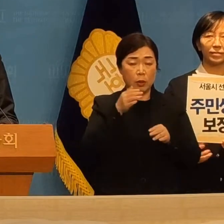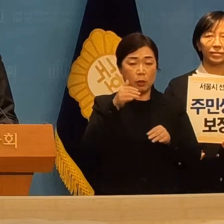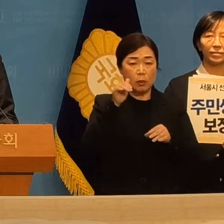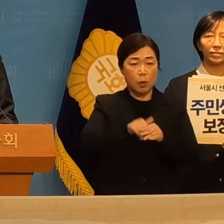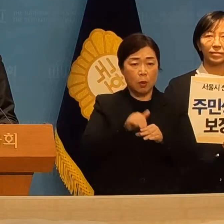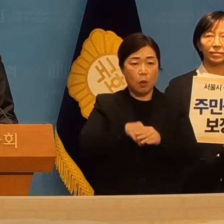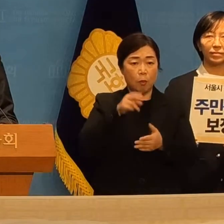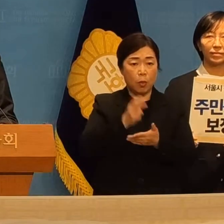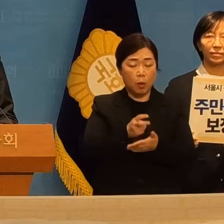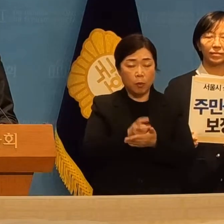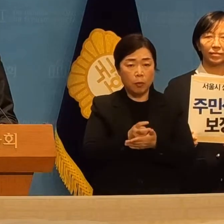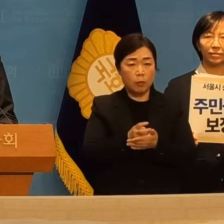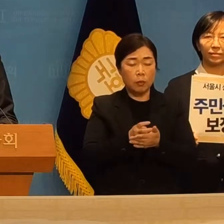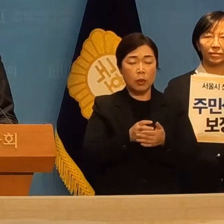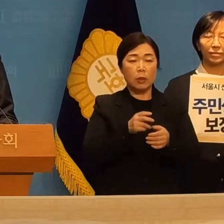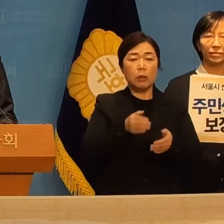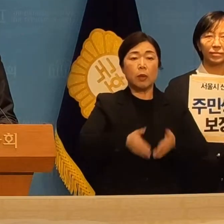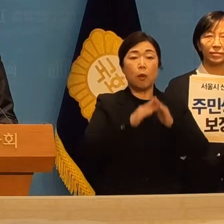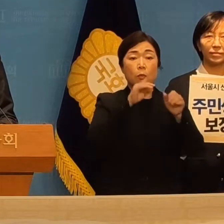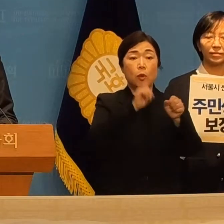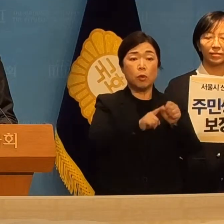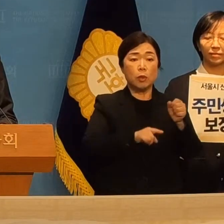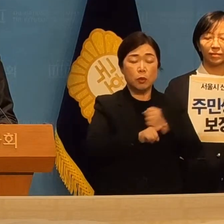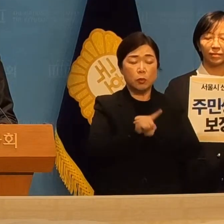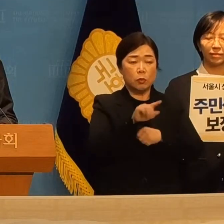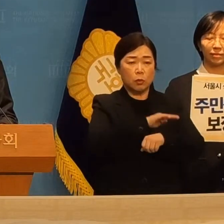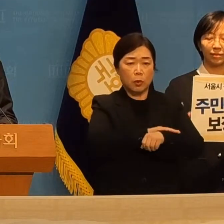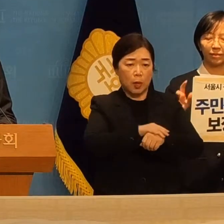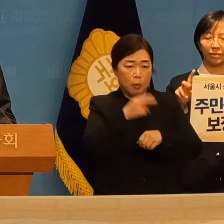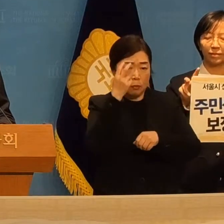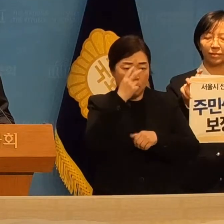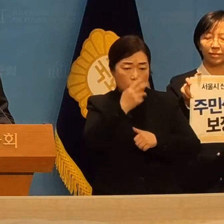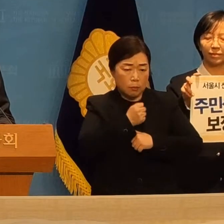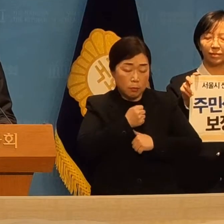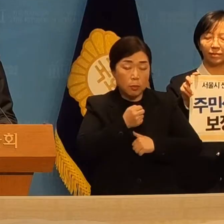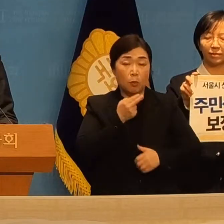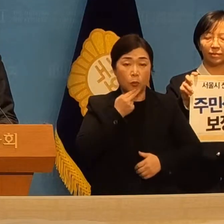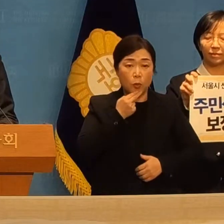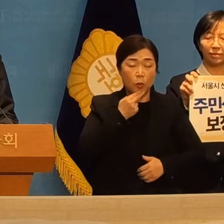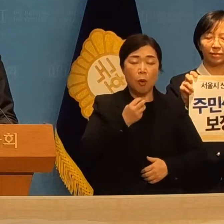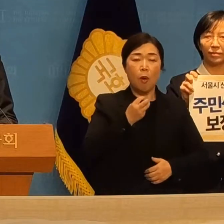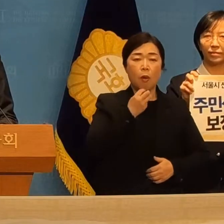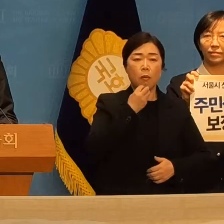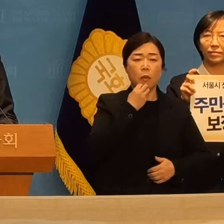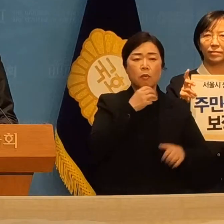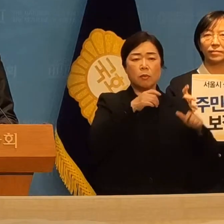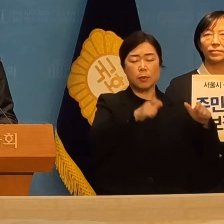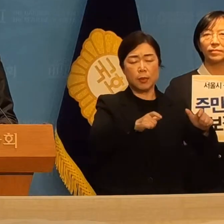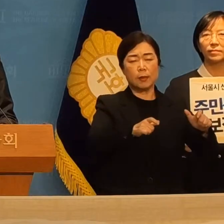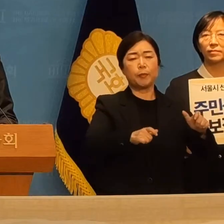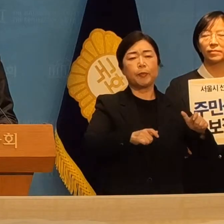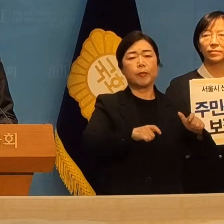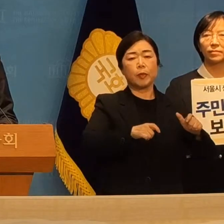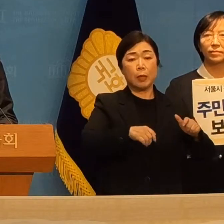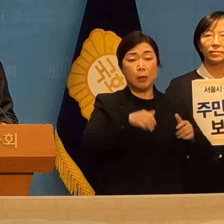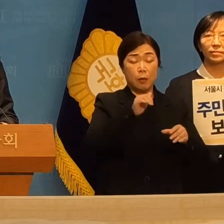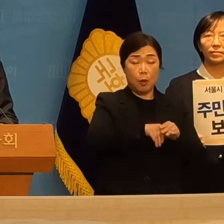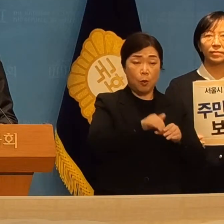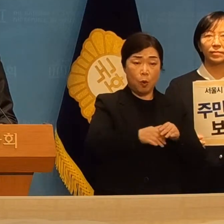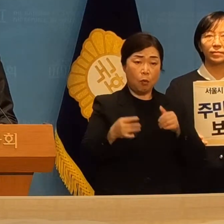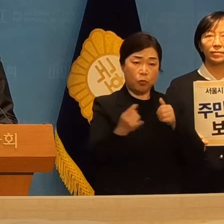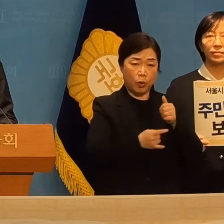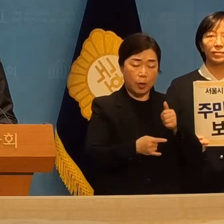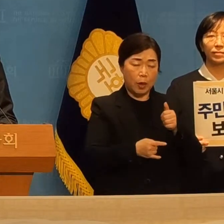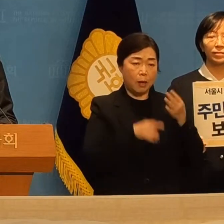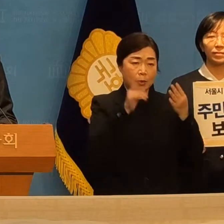공직선거법의 대의와 취지는 제대로 지켜진 적이 없었습니다. 또다시 서울시 자치구 구의원 선거구 획정위원회가